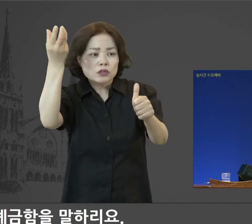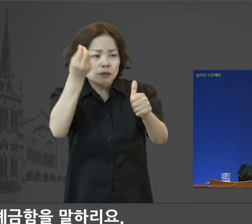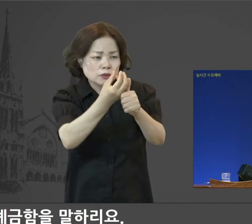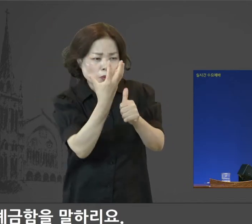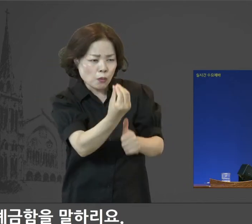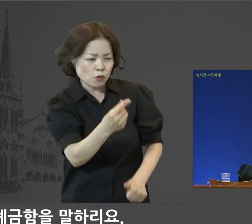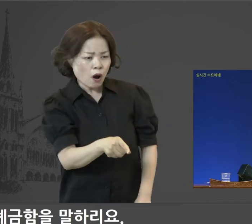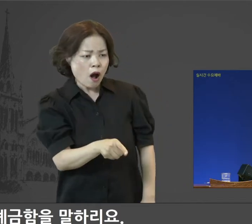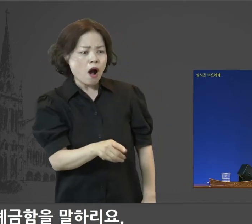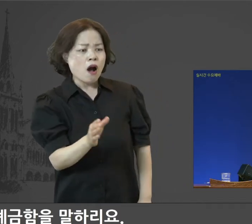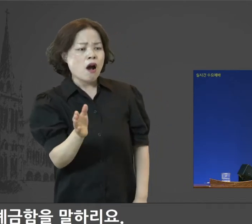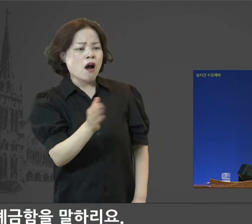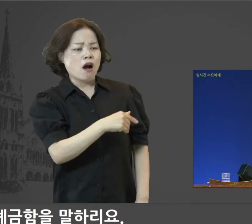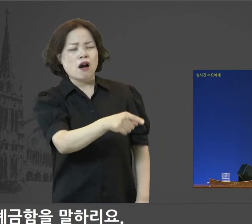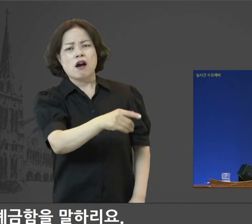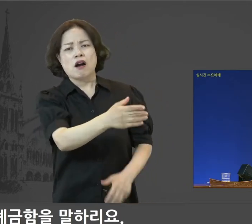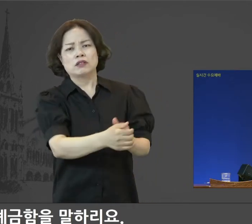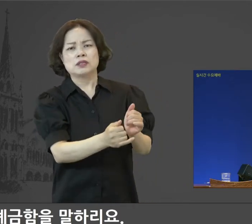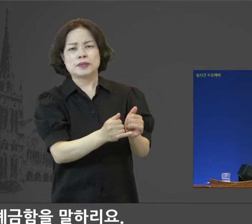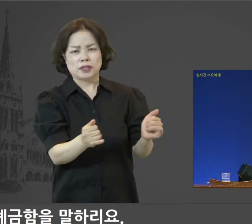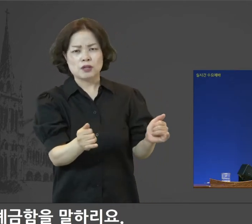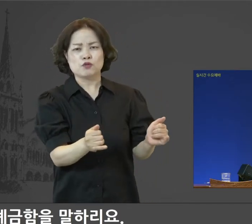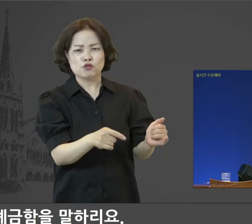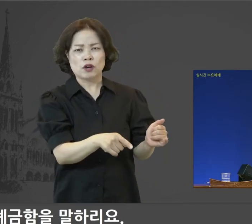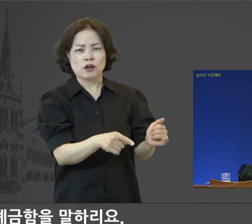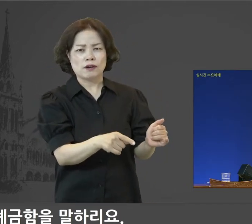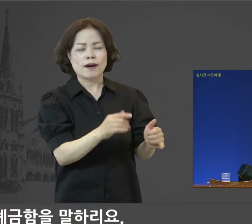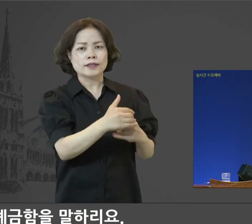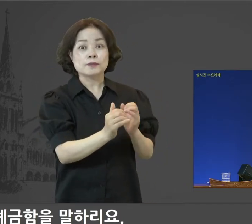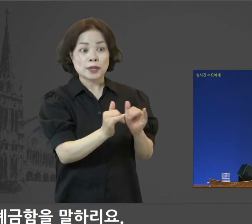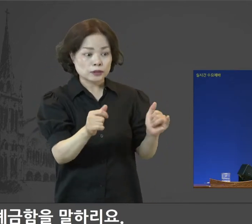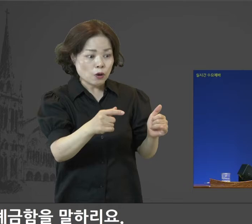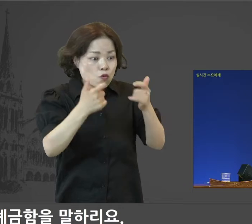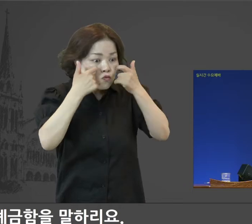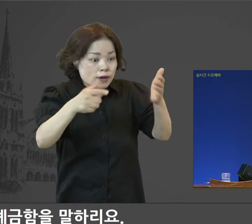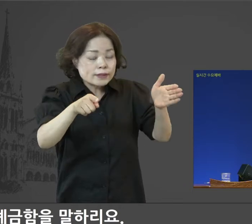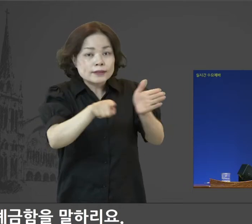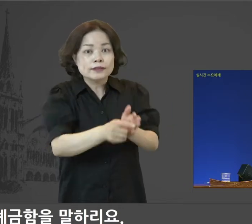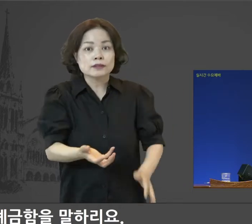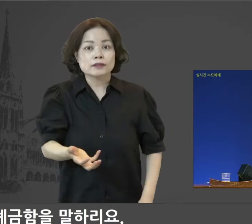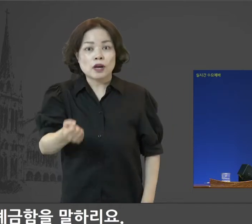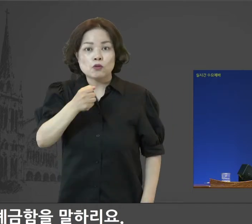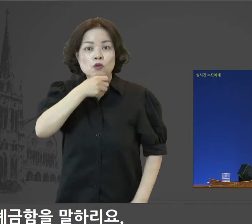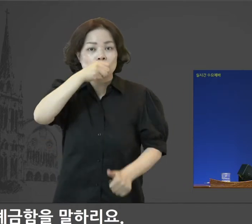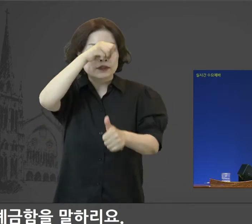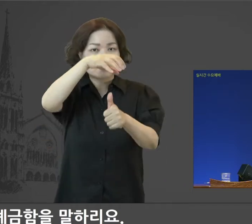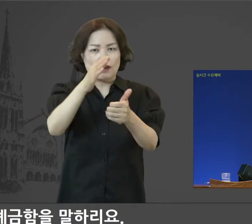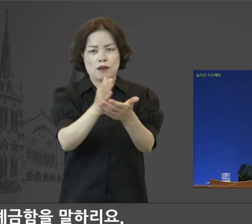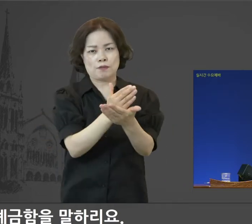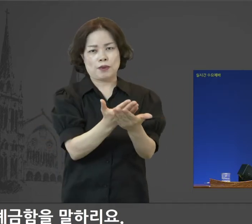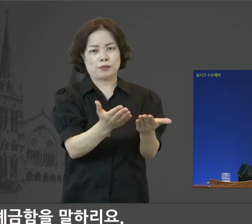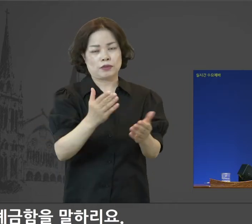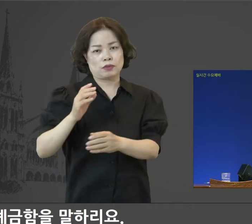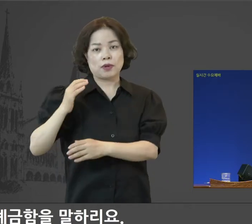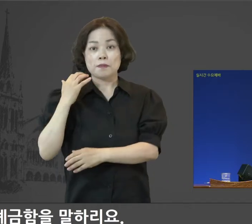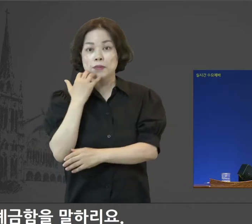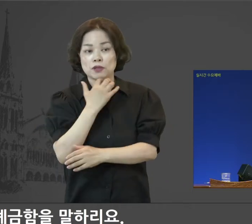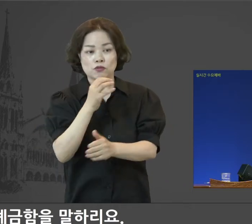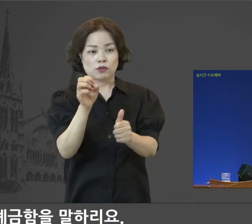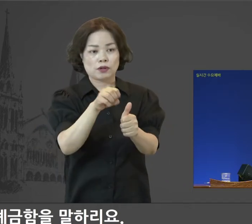보고 하나님의 사람들이구나, 하나님의 백성들이구나 확신하고 세례를 베풀었다라는